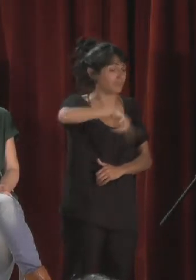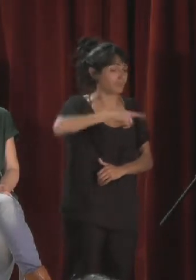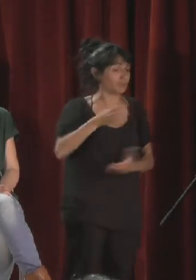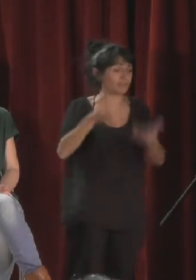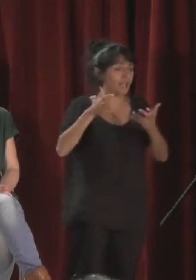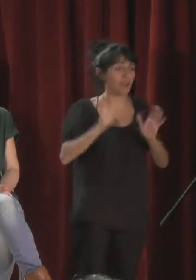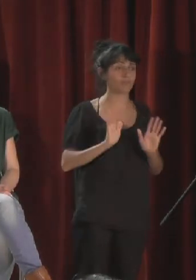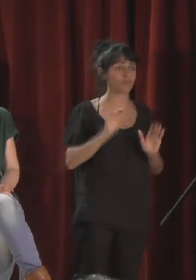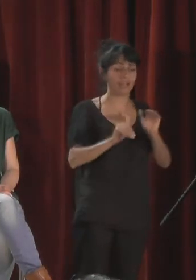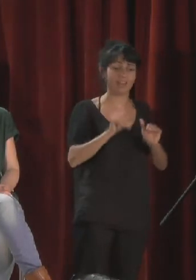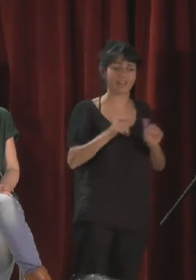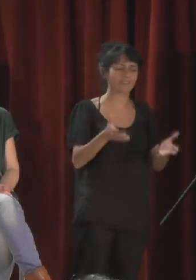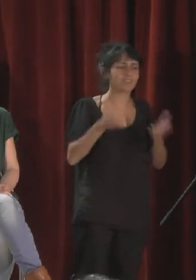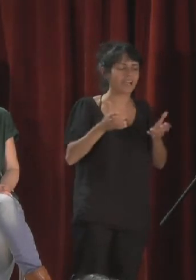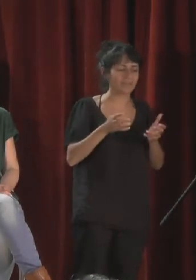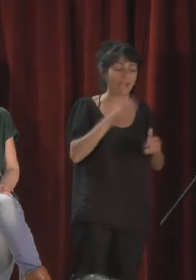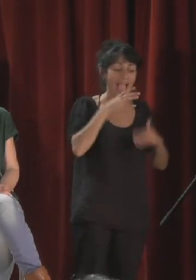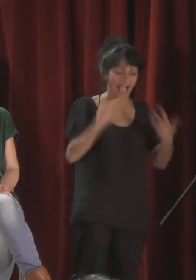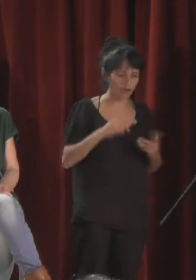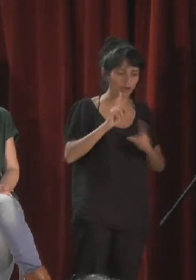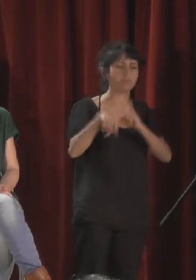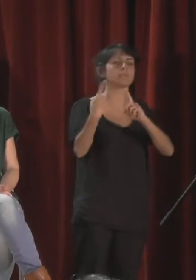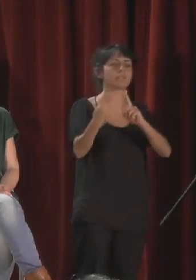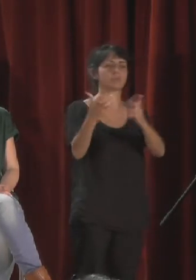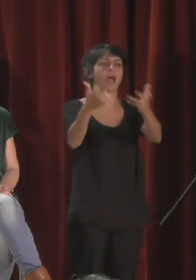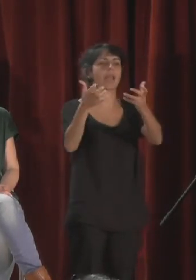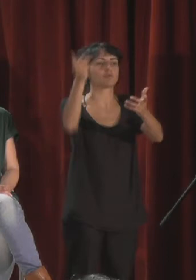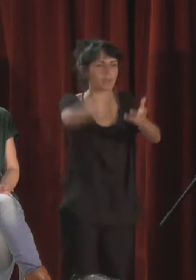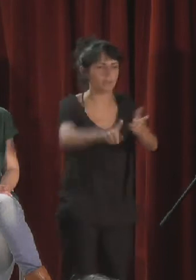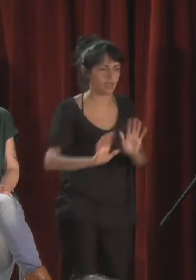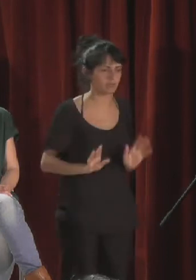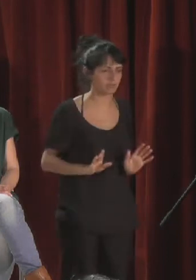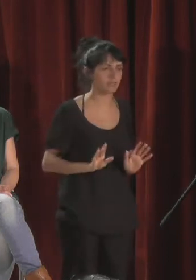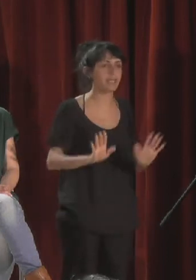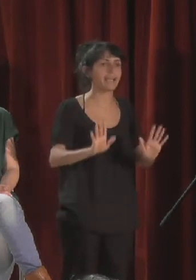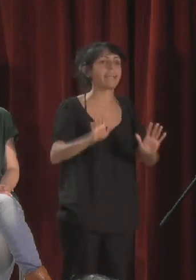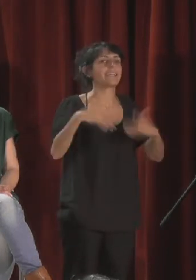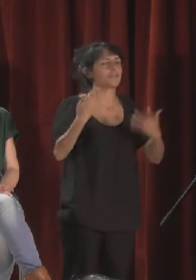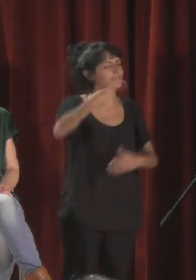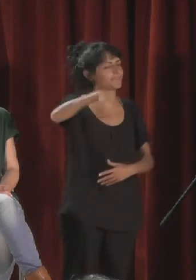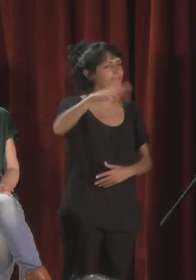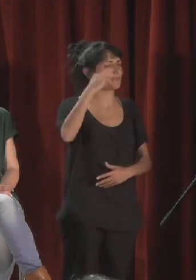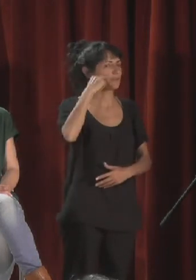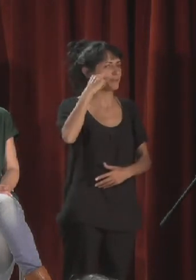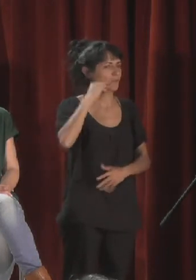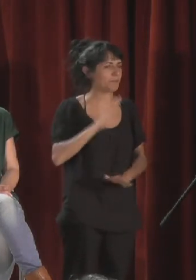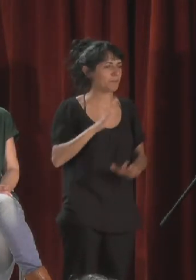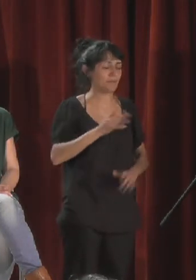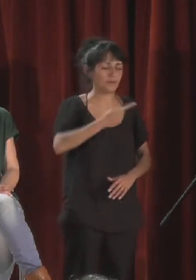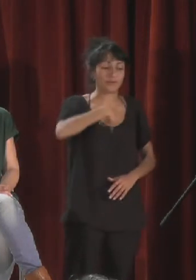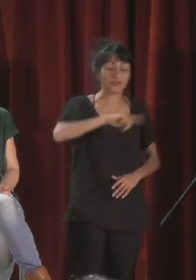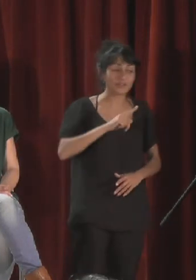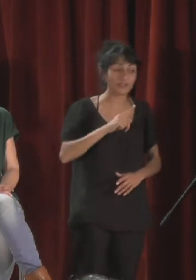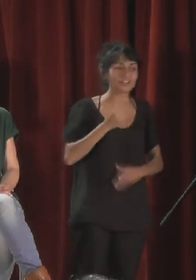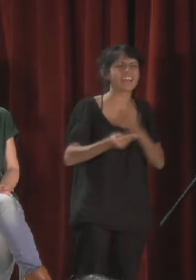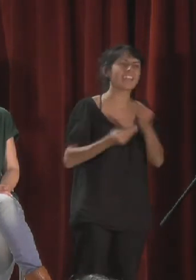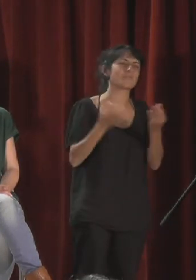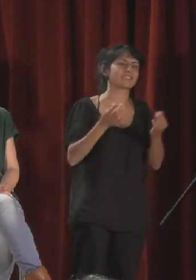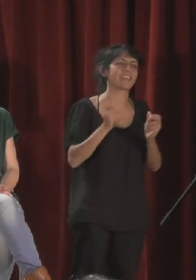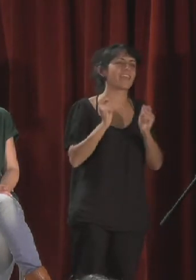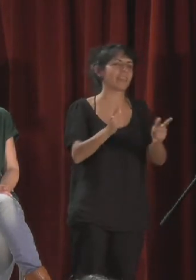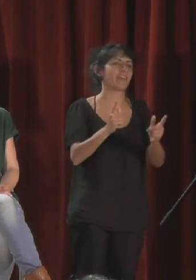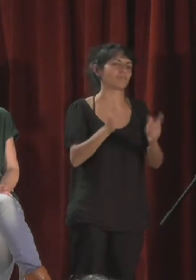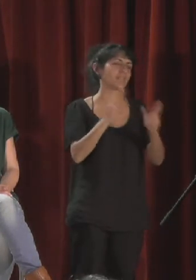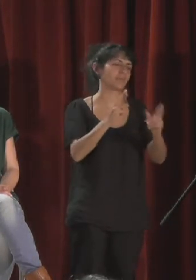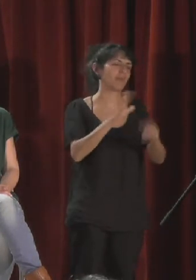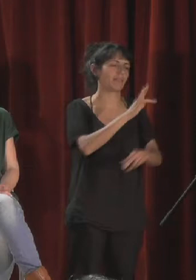gañar estas e as que veñan despois. E por eso teñen medo. Pero, como digo, nós o único que traemos é esperanza e ilusión para a